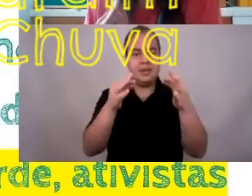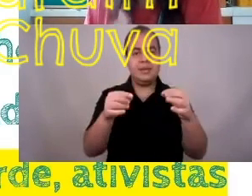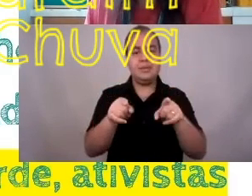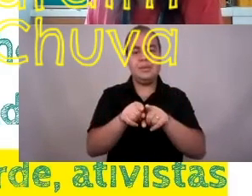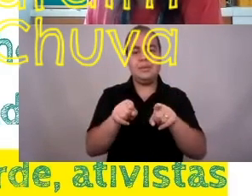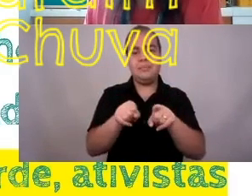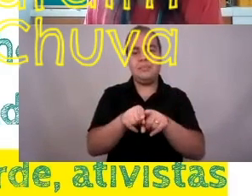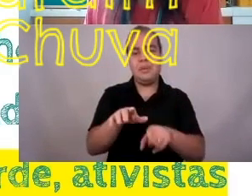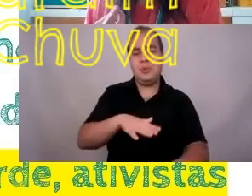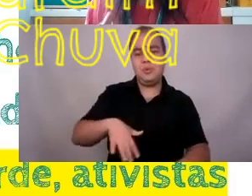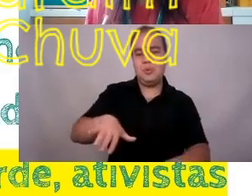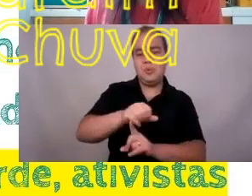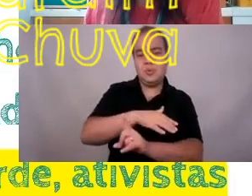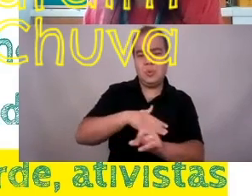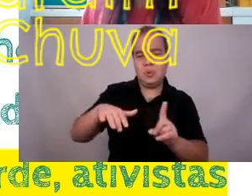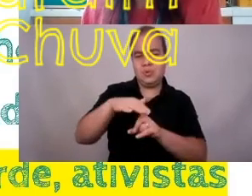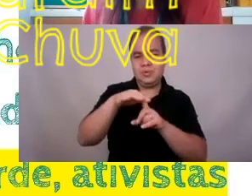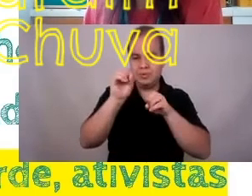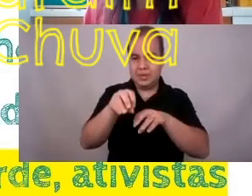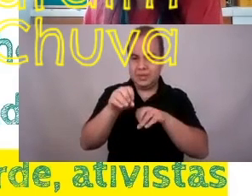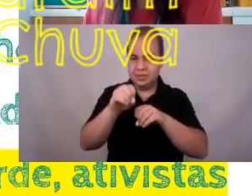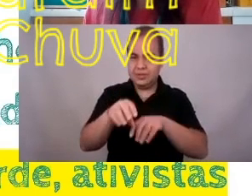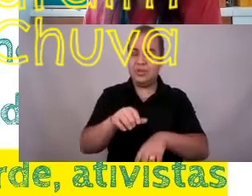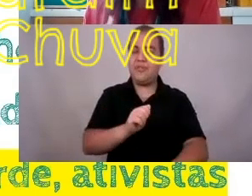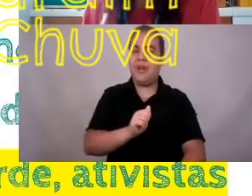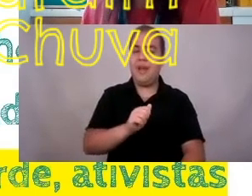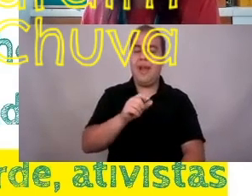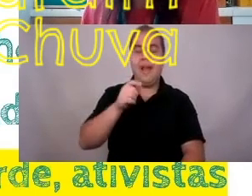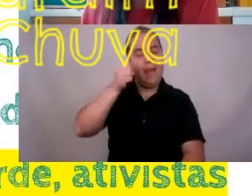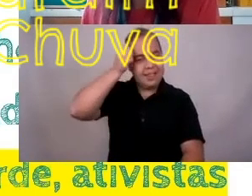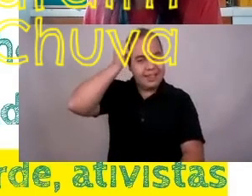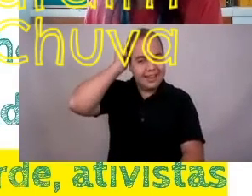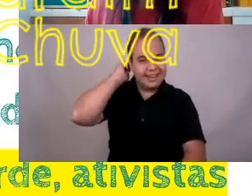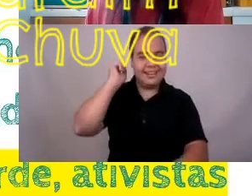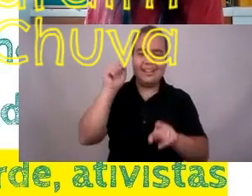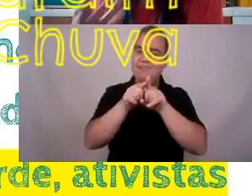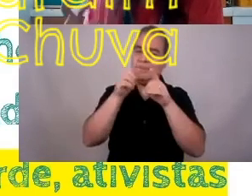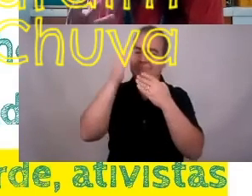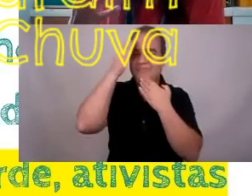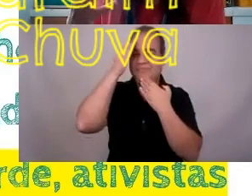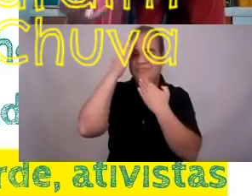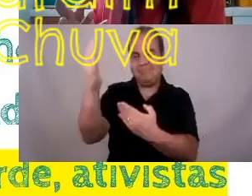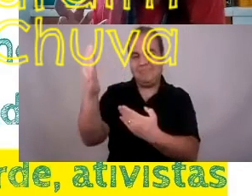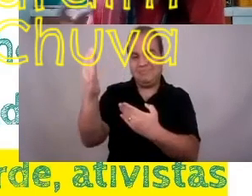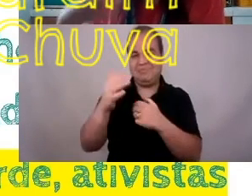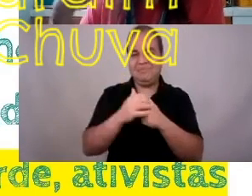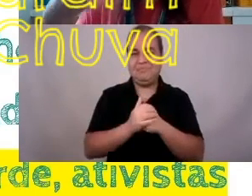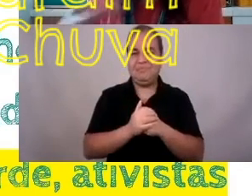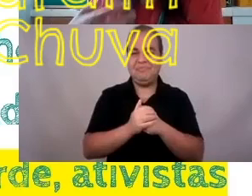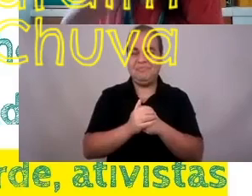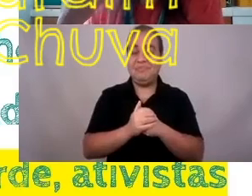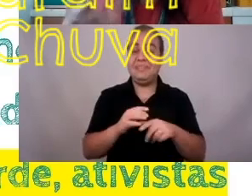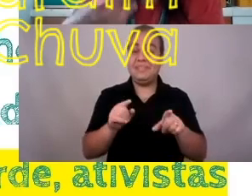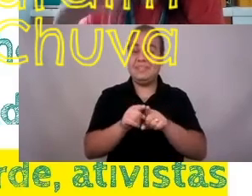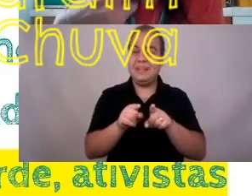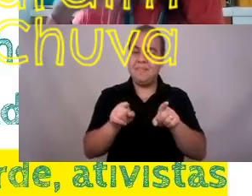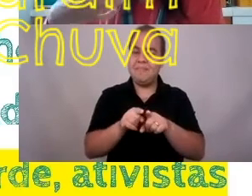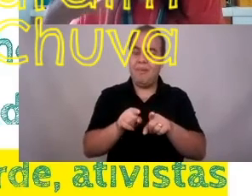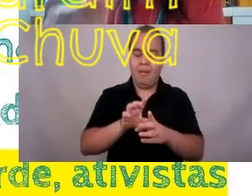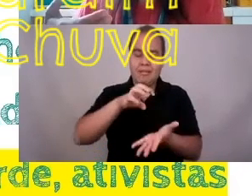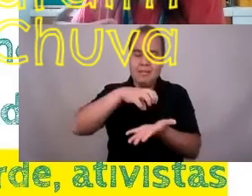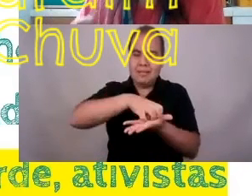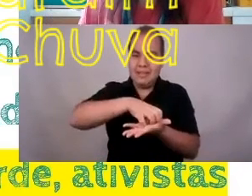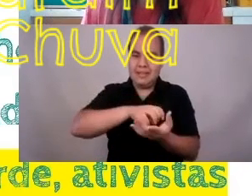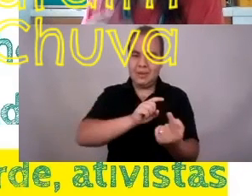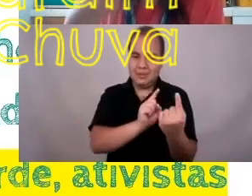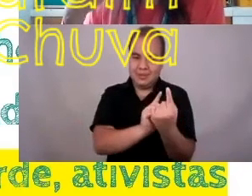socioeducativo, a Vânia, a Adriana, nossa, super agradecimento. a central de atendimento que teve, né? A gente teve um